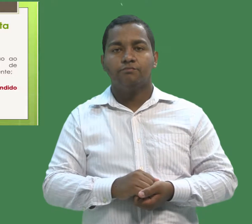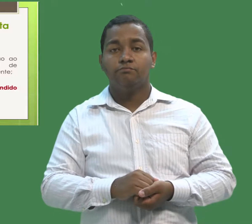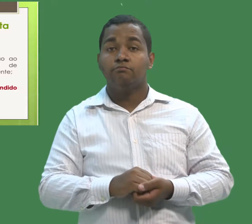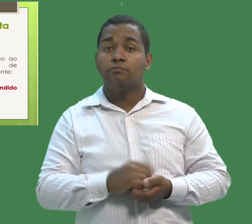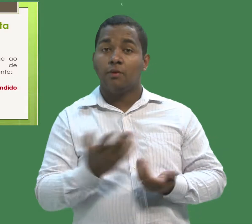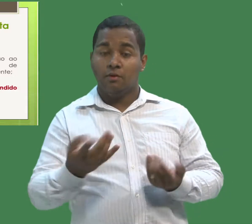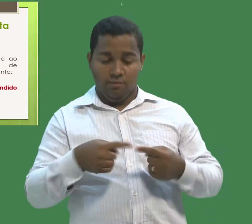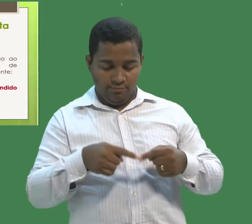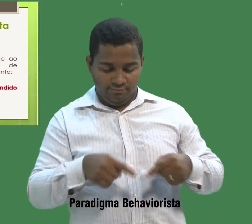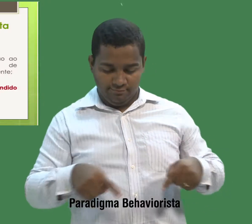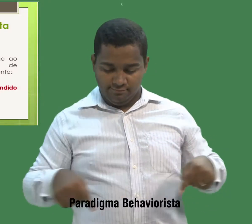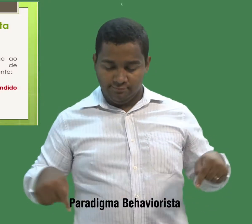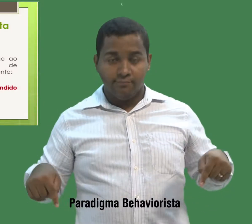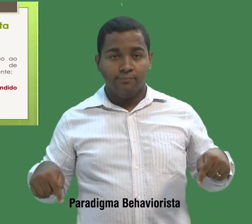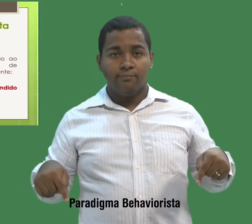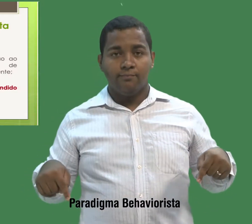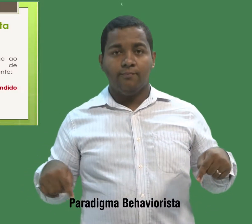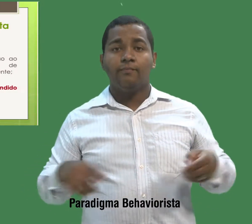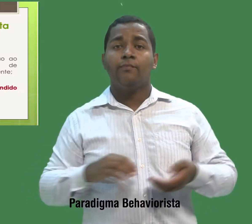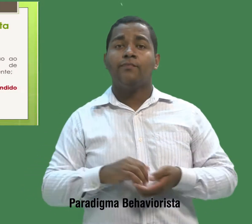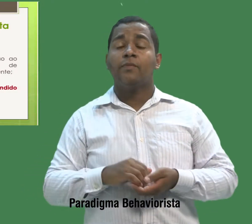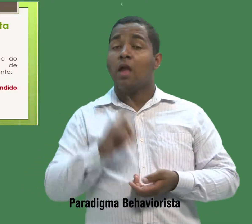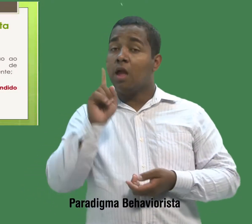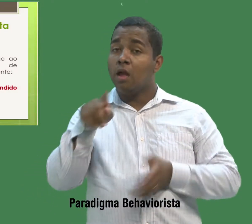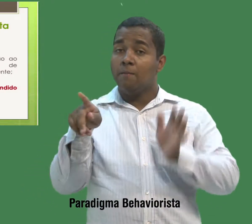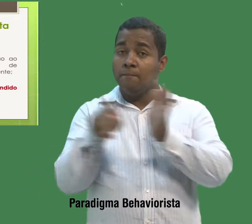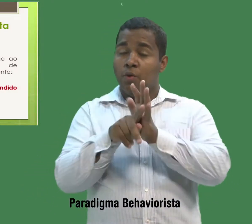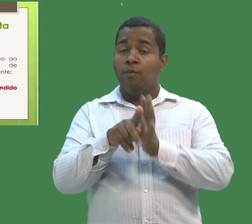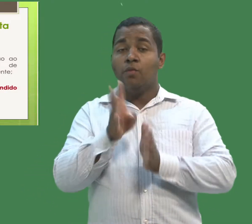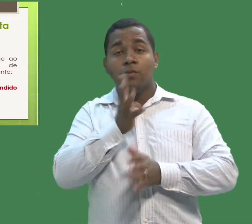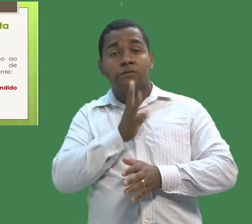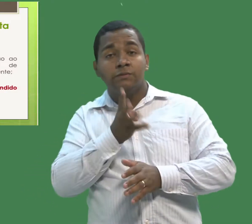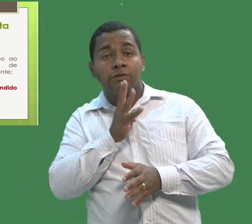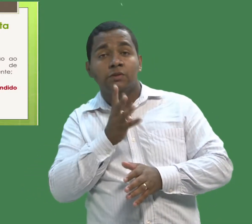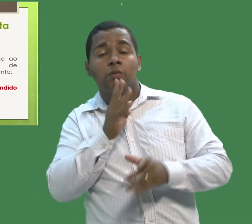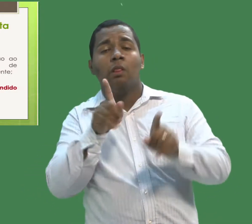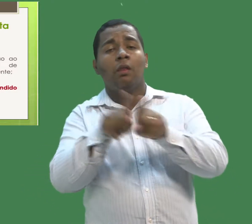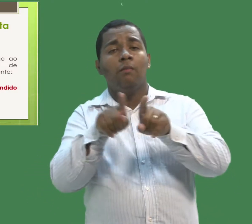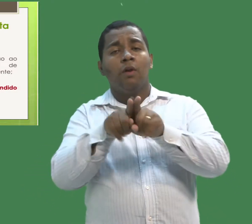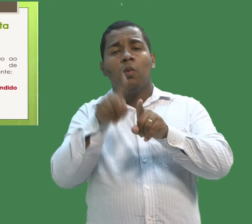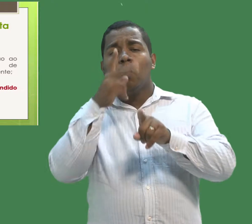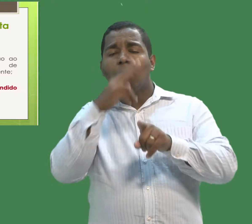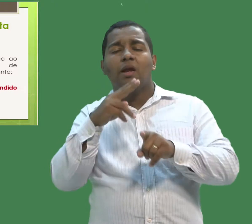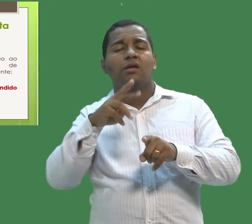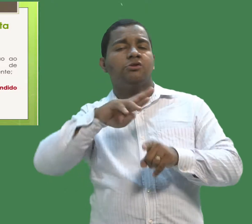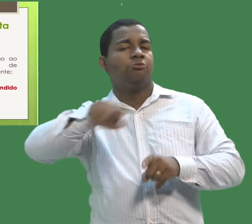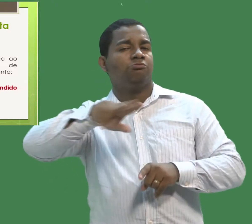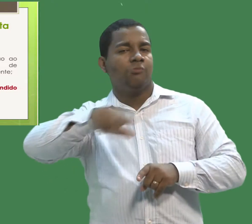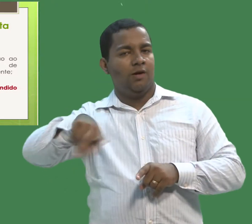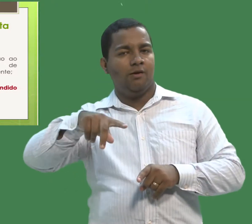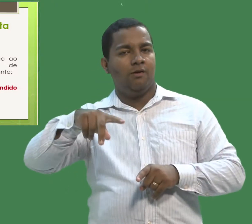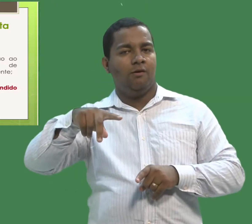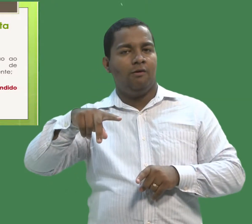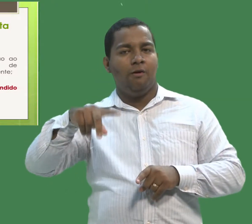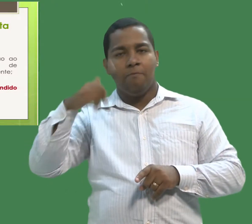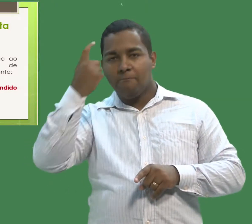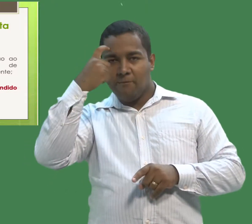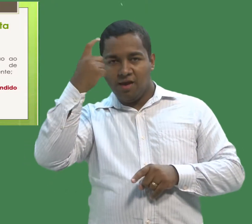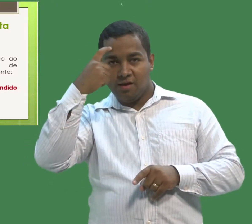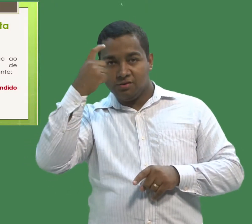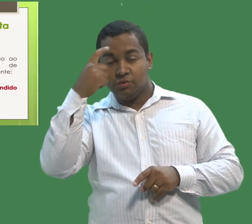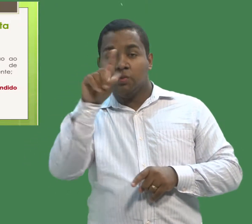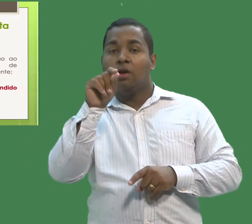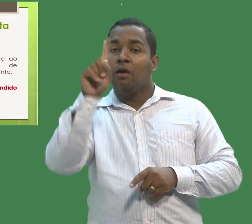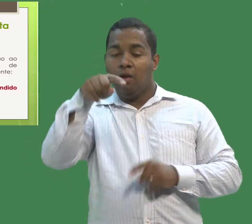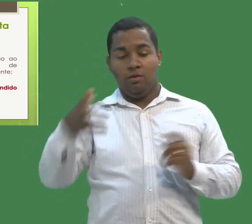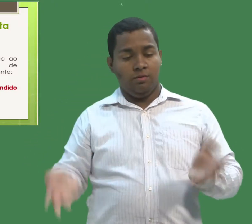O paradigma behaviorista vai centrar na relação ao processo de aquisição de conhecimento e nega a existência da mente. Defende